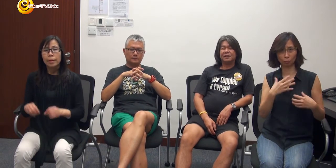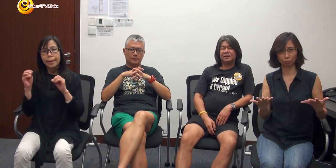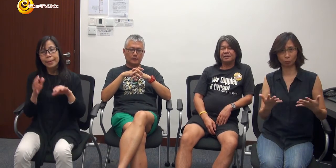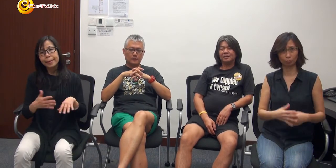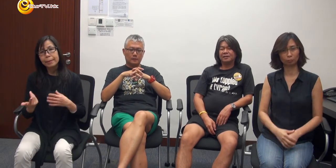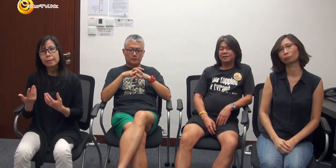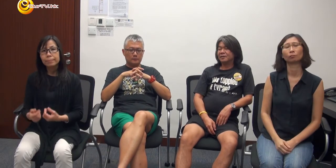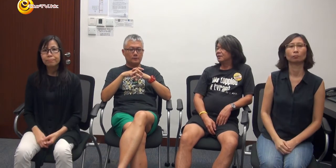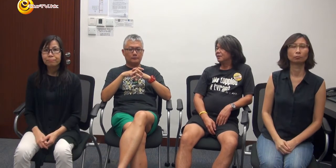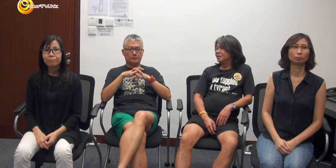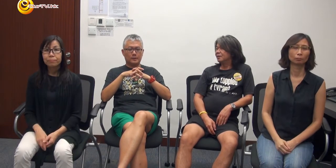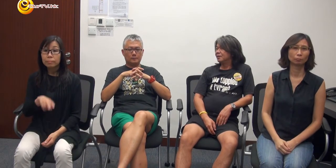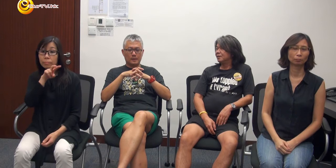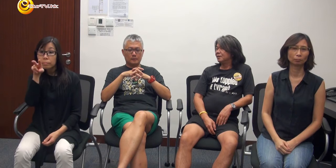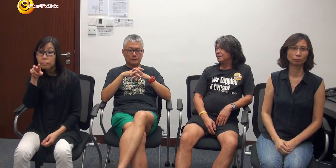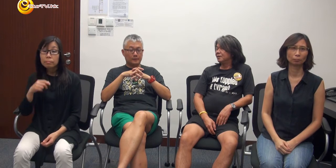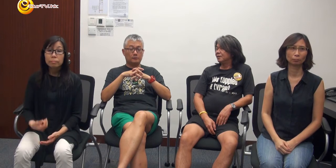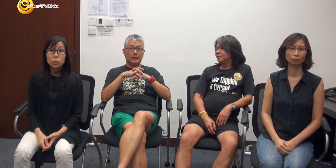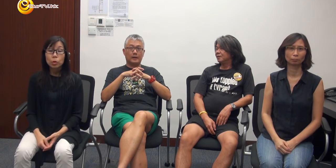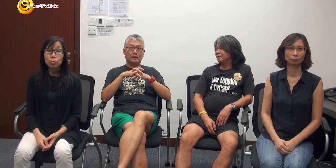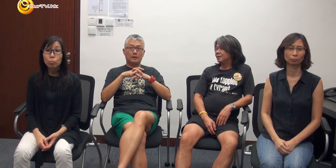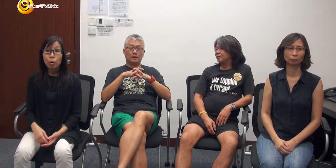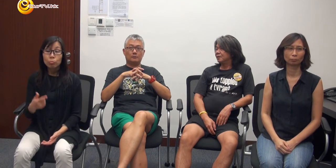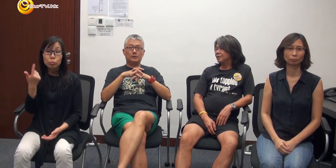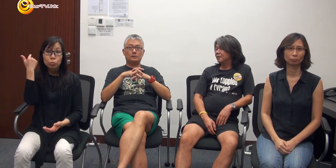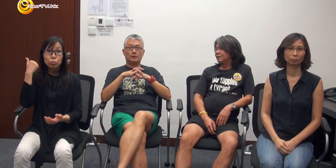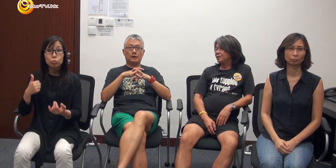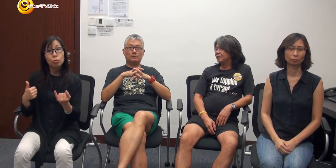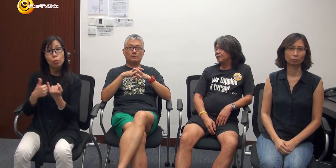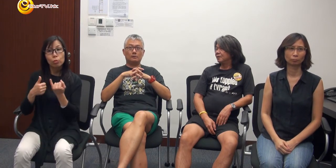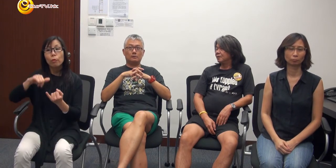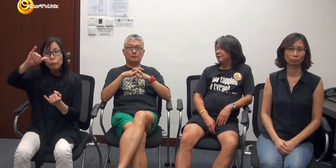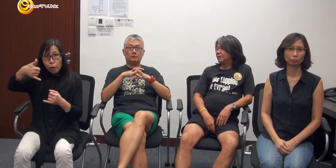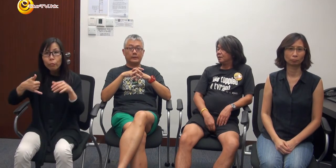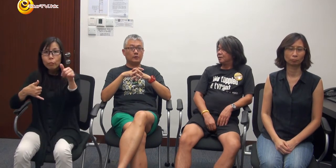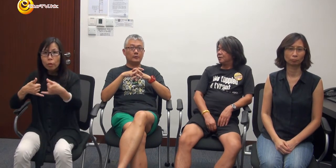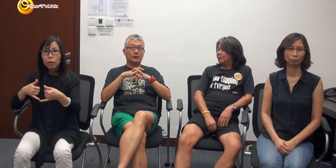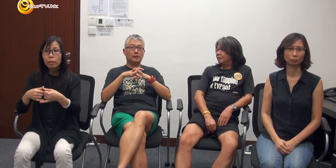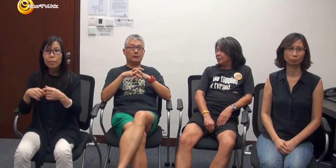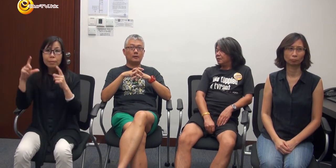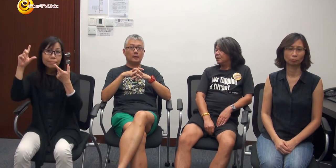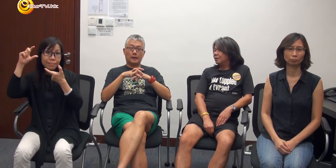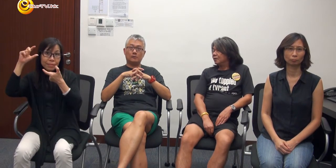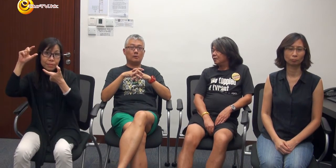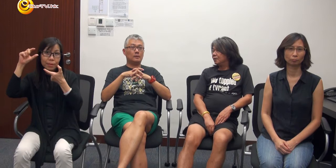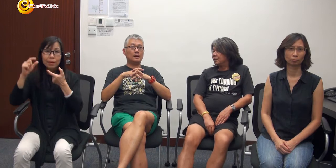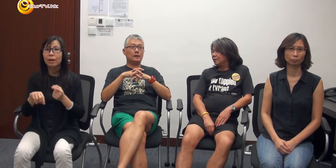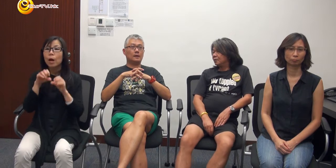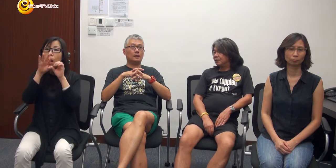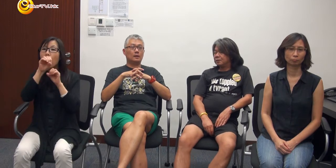況啊，睇到情況咪班舊生翻到嚟，咁然之後影相啊，嗌口號啊。